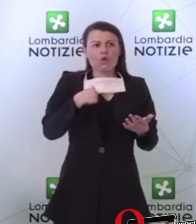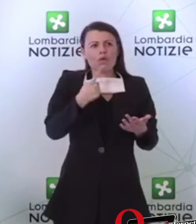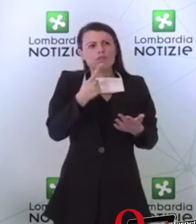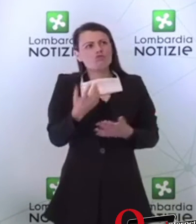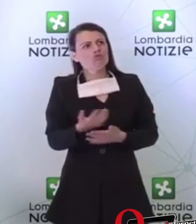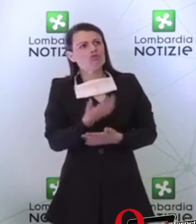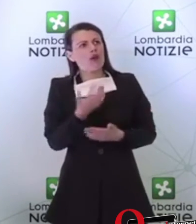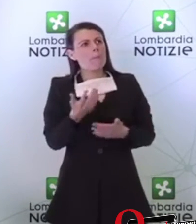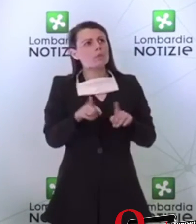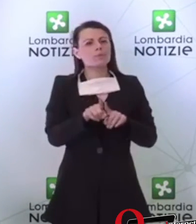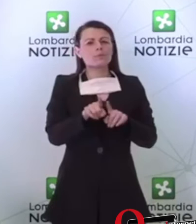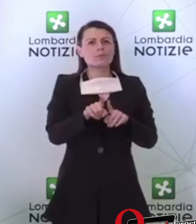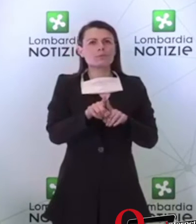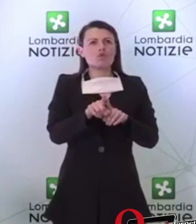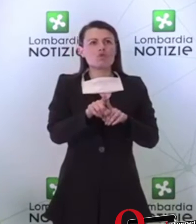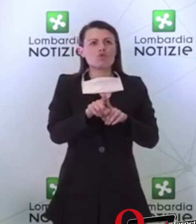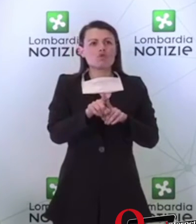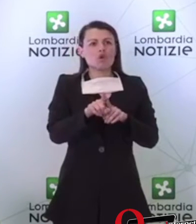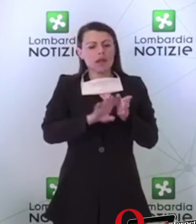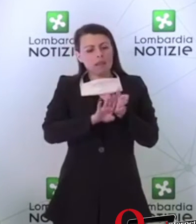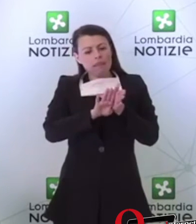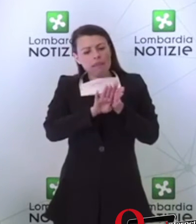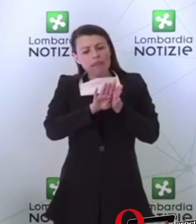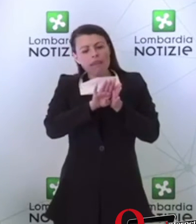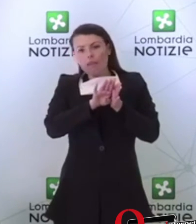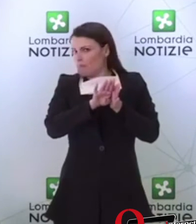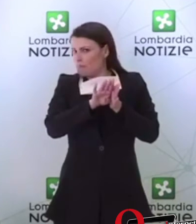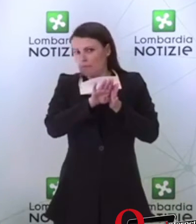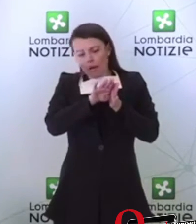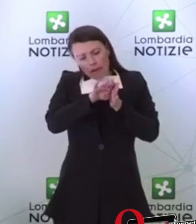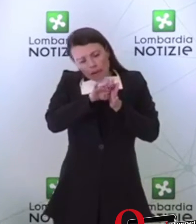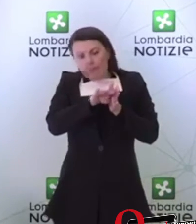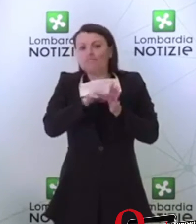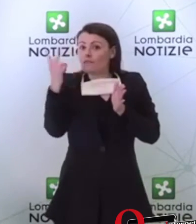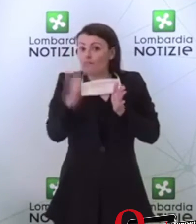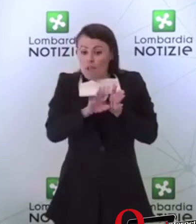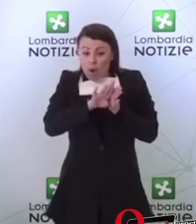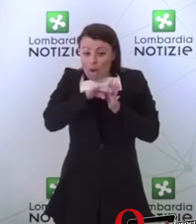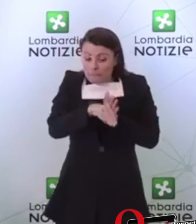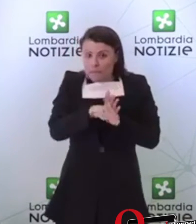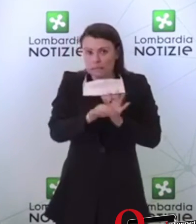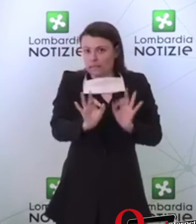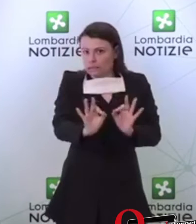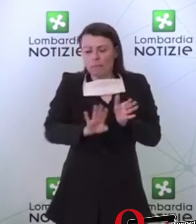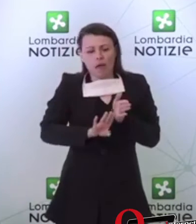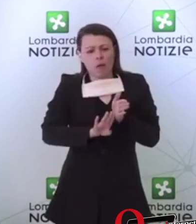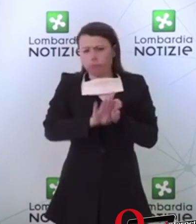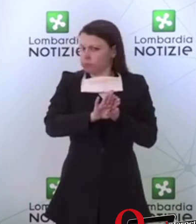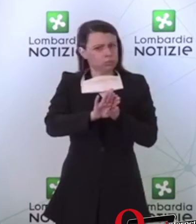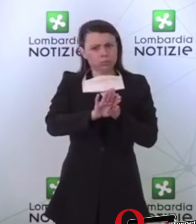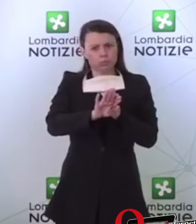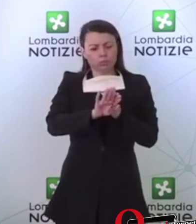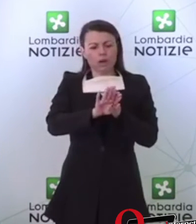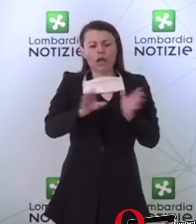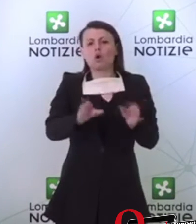quella specie di linea che non è più in salita, non è ancora in discesa, ma non